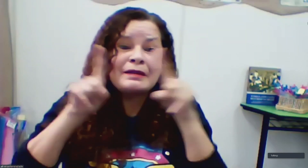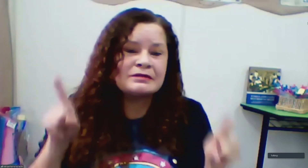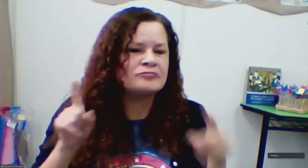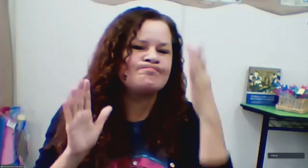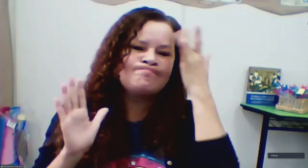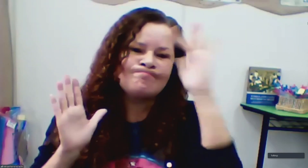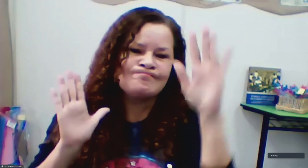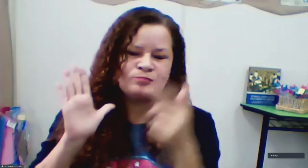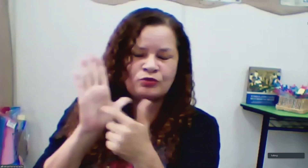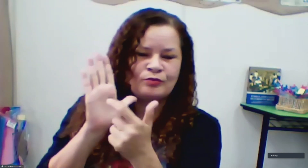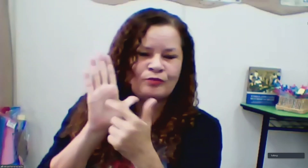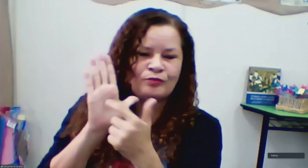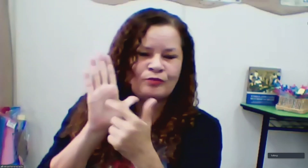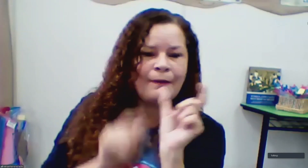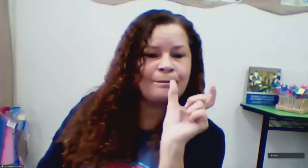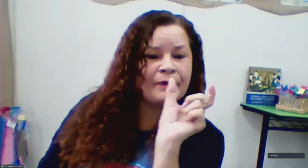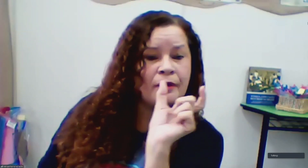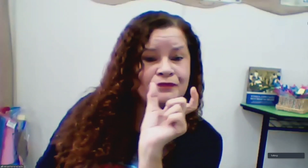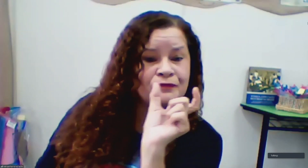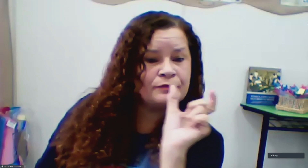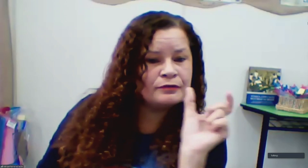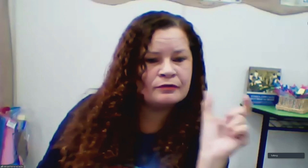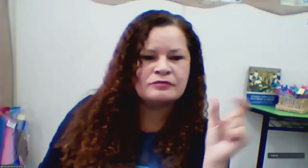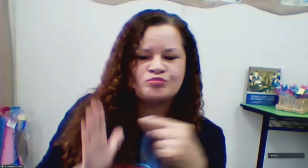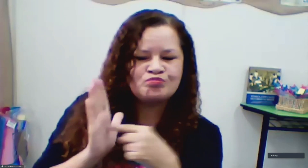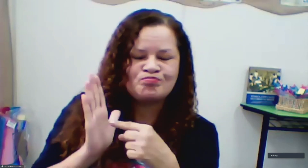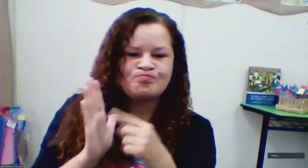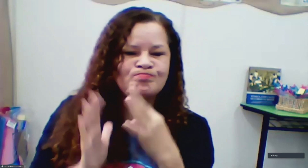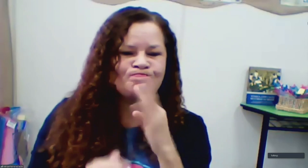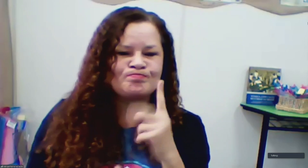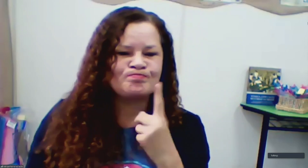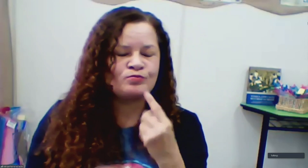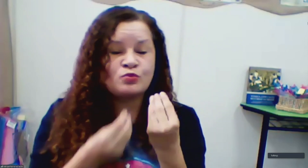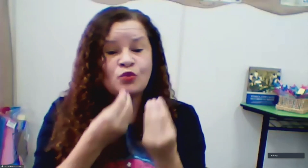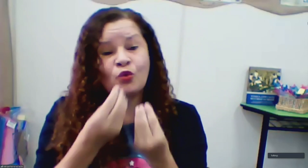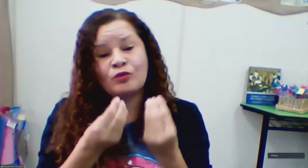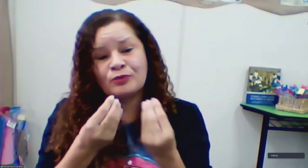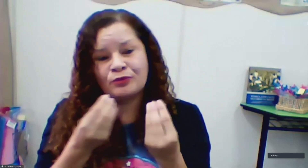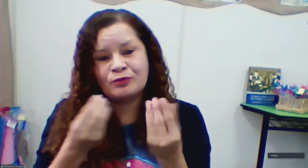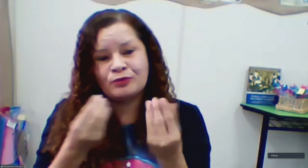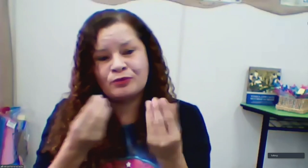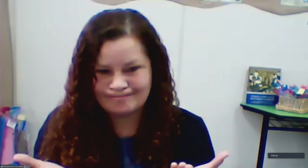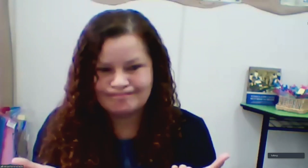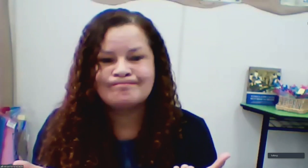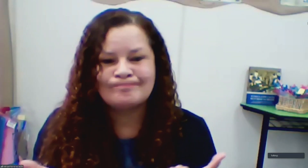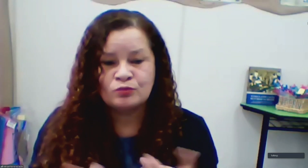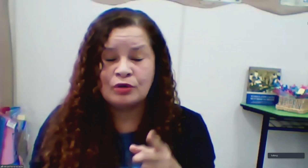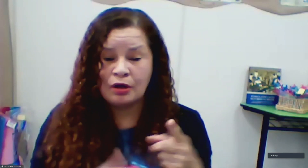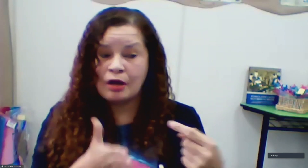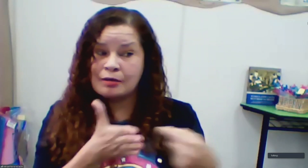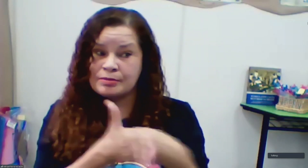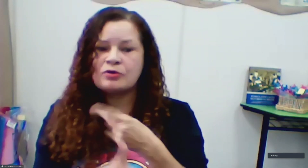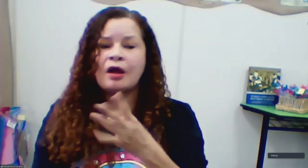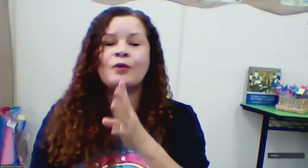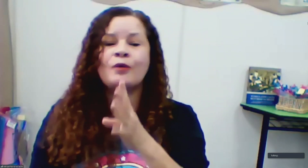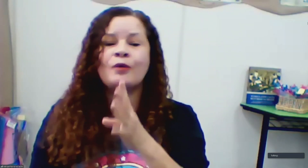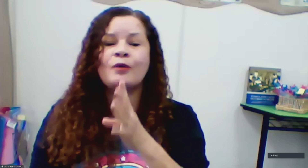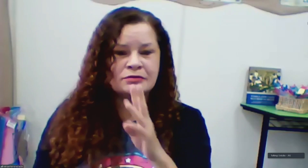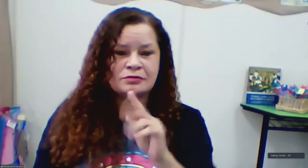mas às vezes tem algumas palavras que não conhece. Aí você perguntou, você conhece o